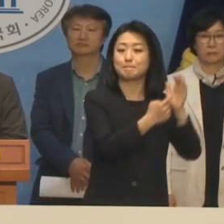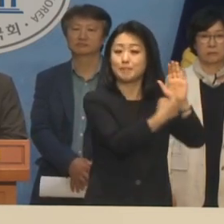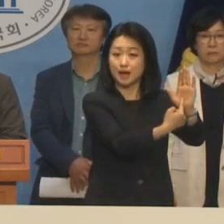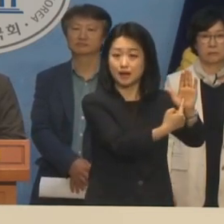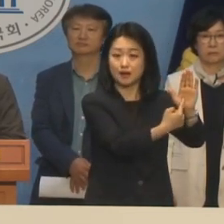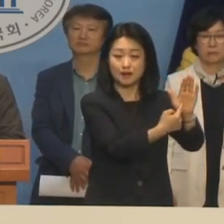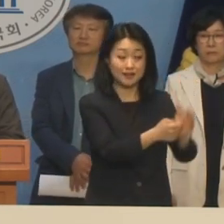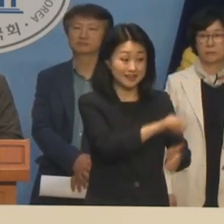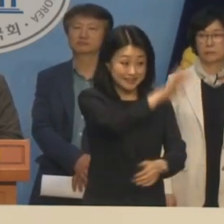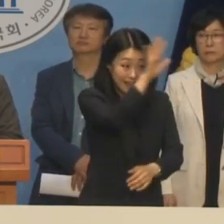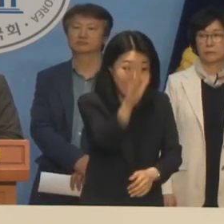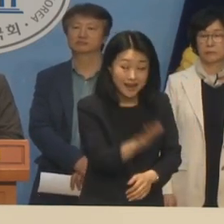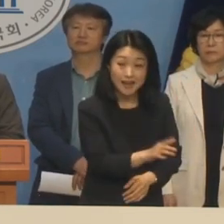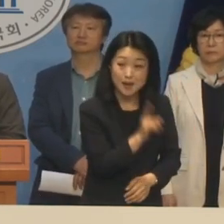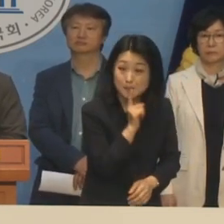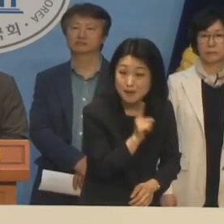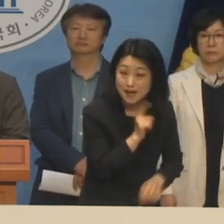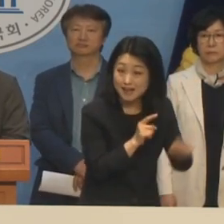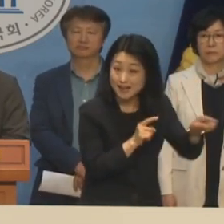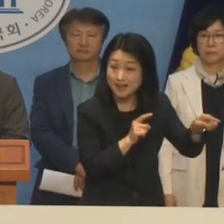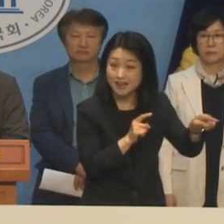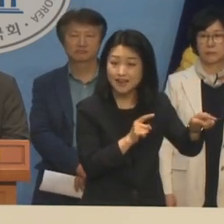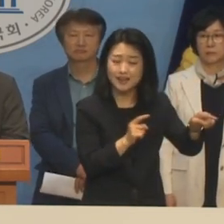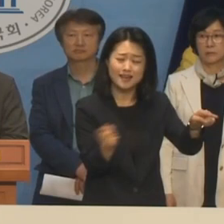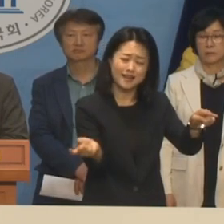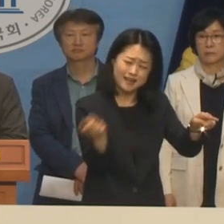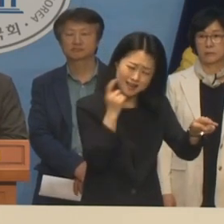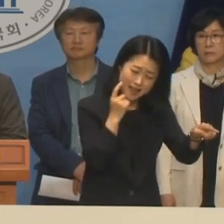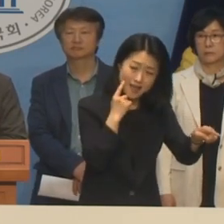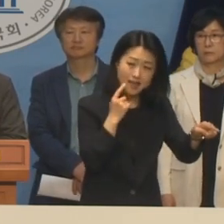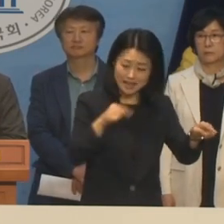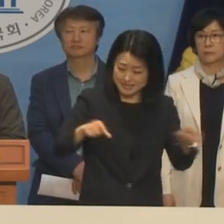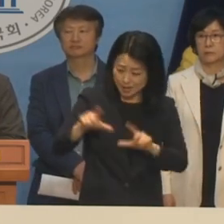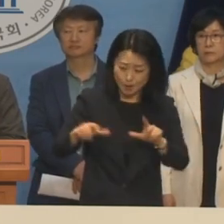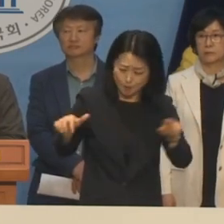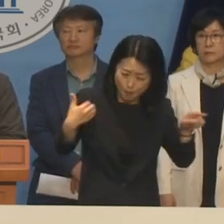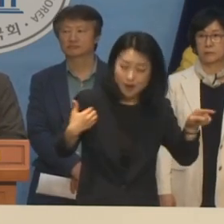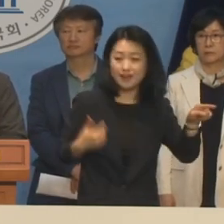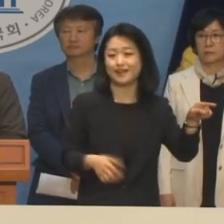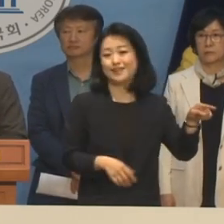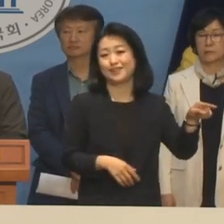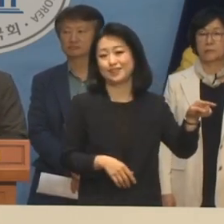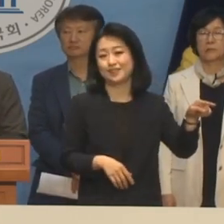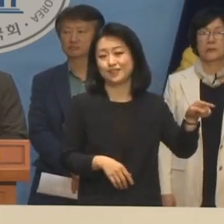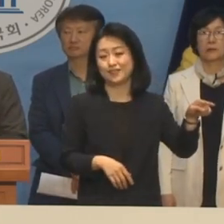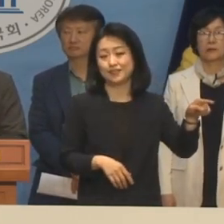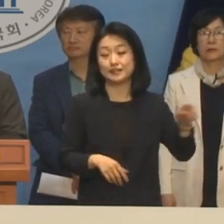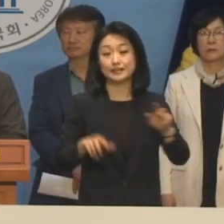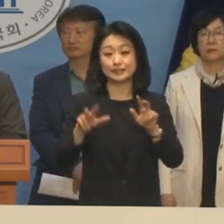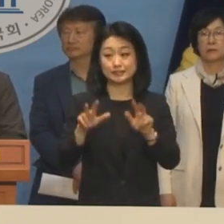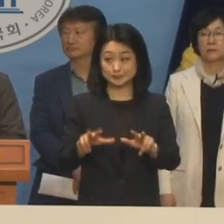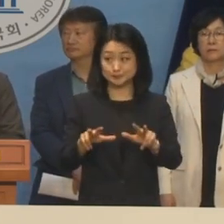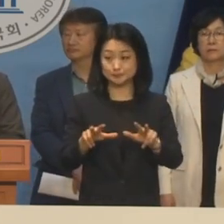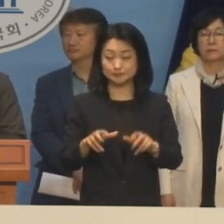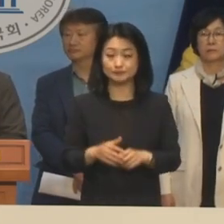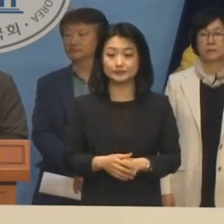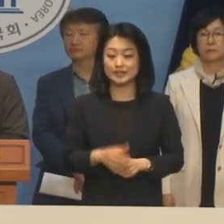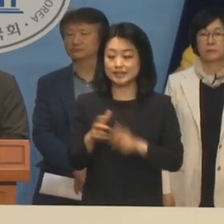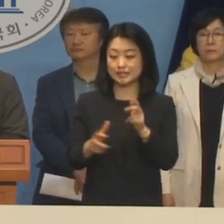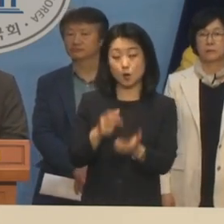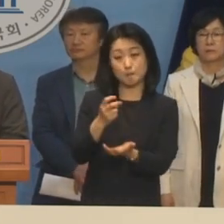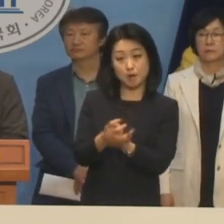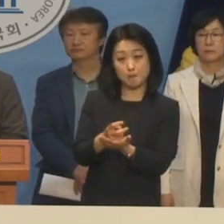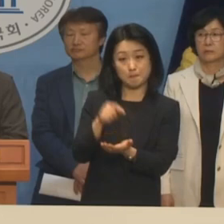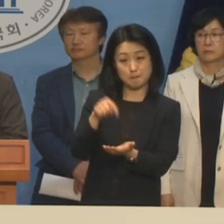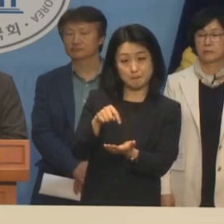두 주장 다 지금 자영업 현장을 너무 모르고 하는 소리입니다. 지금 올라가 있는